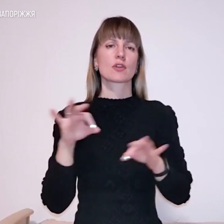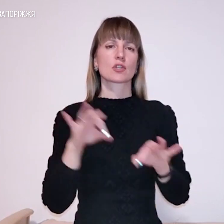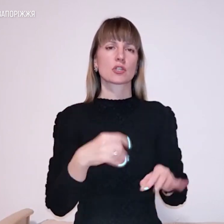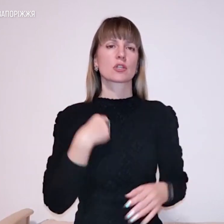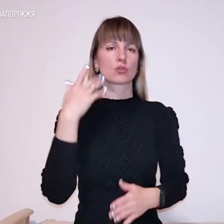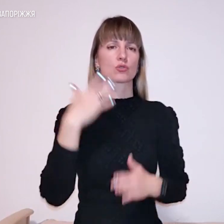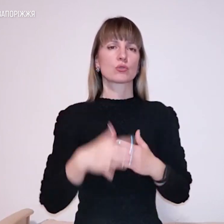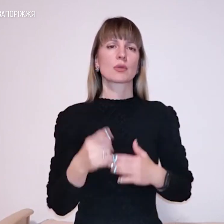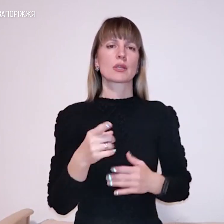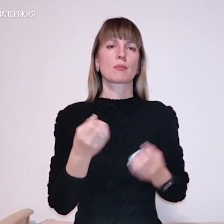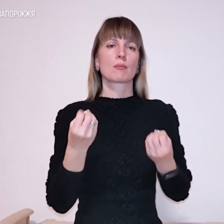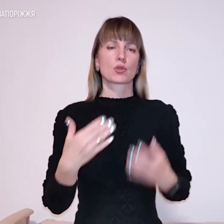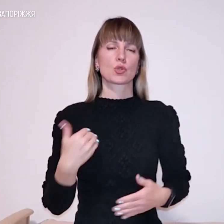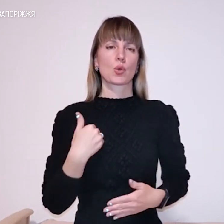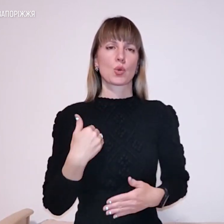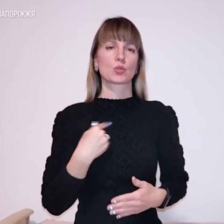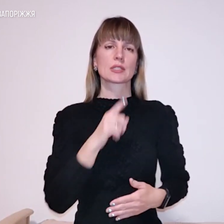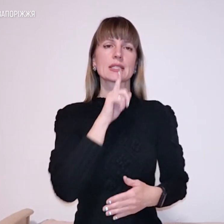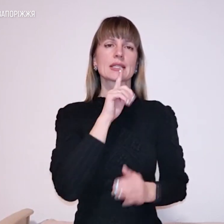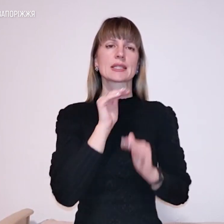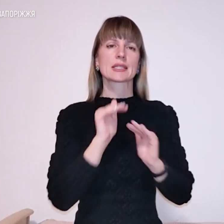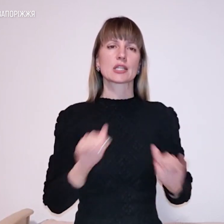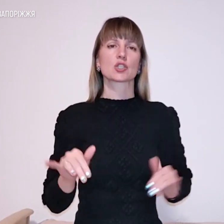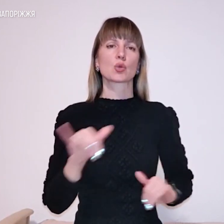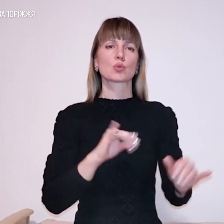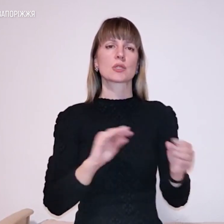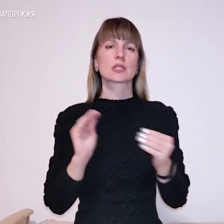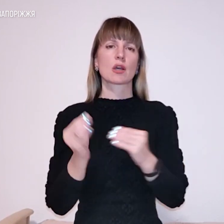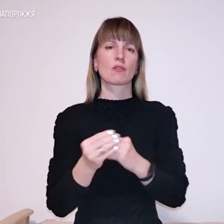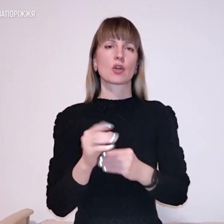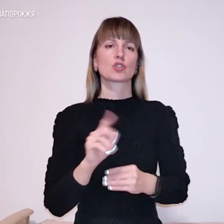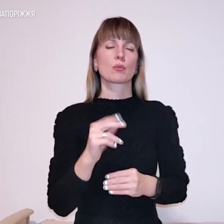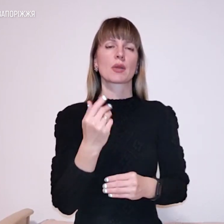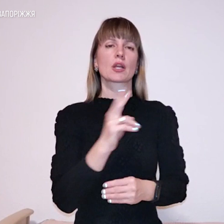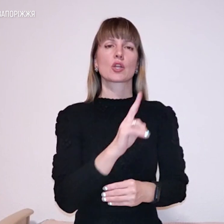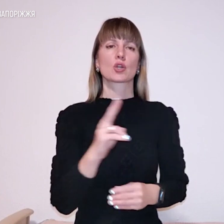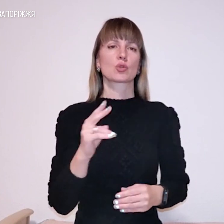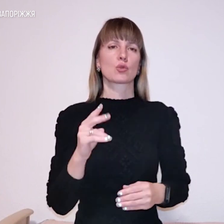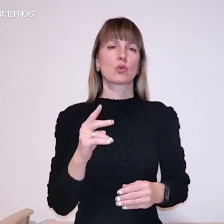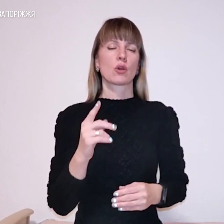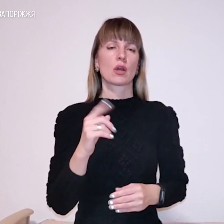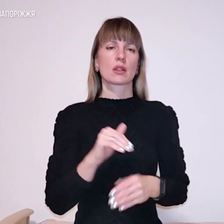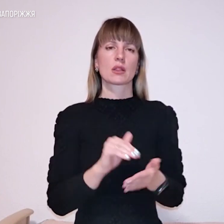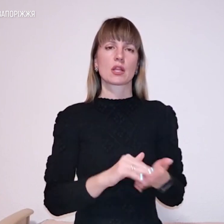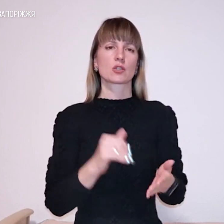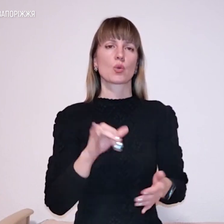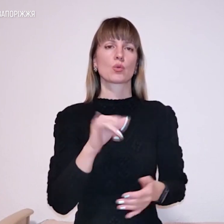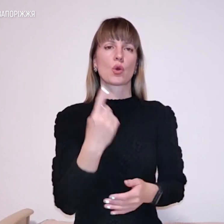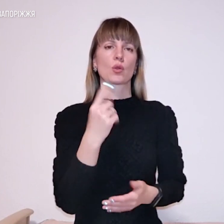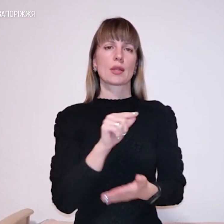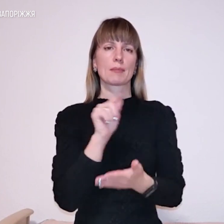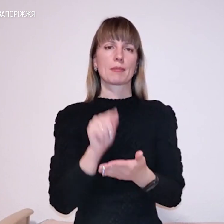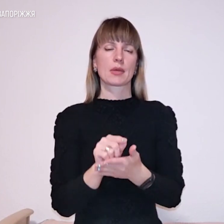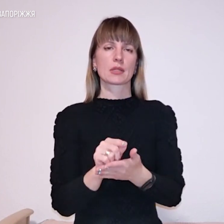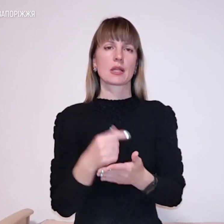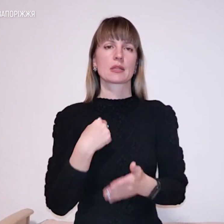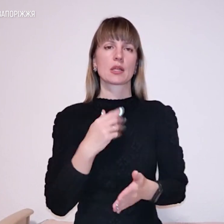розумію, їм просто хочеться тиші, кудись заховатись, аби їх ніхто не чіпав. У них одне питання – нас бомбити